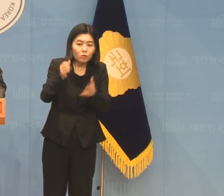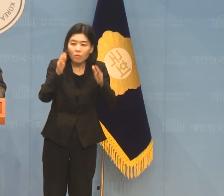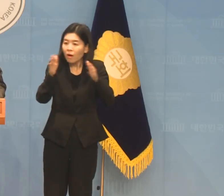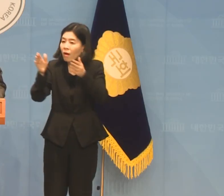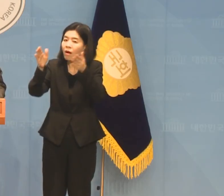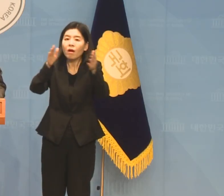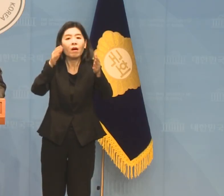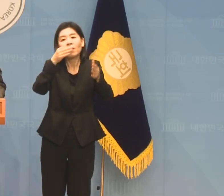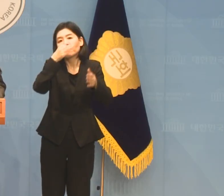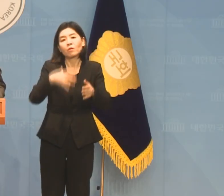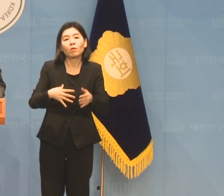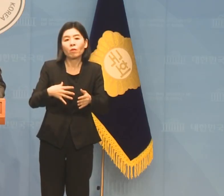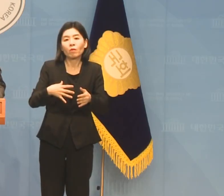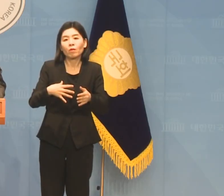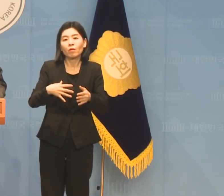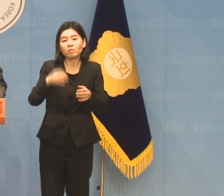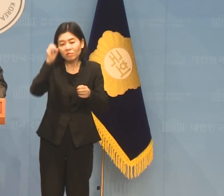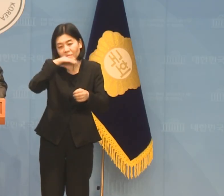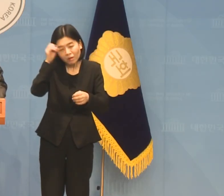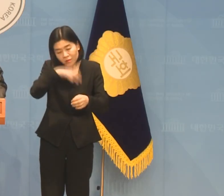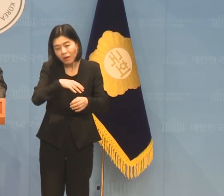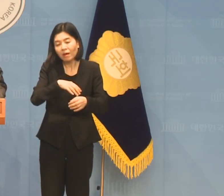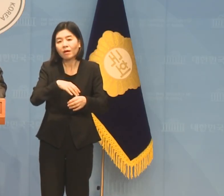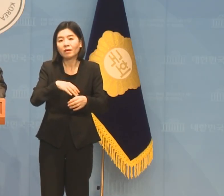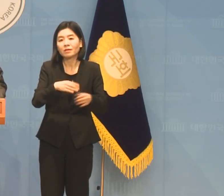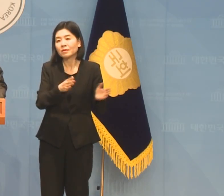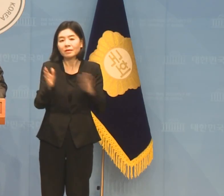어물쩍 넘어갈 수 있는 일이 결코 아닙니다.